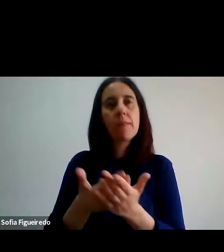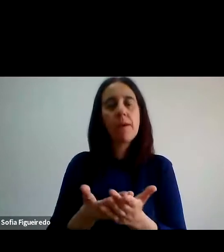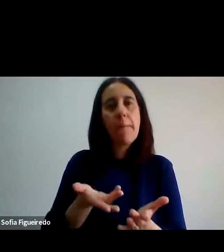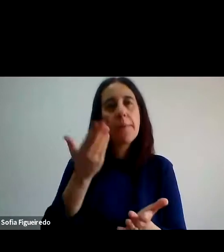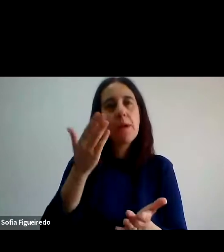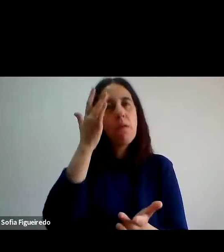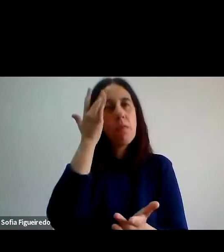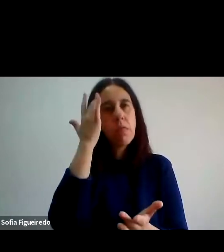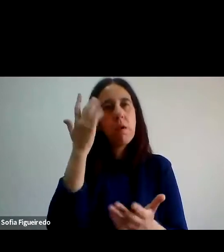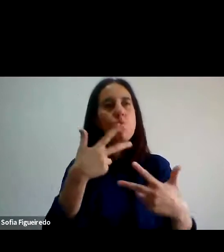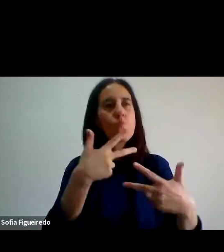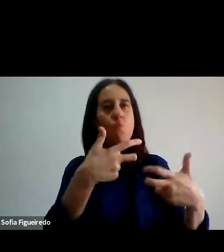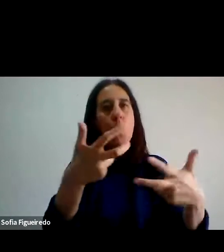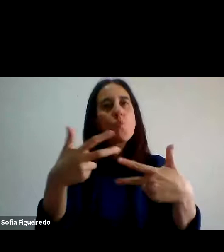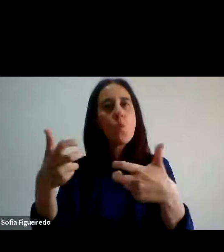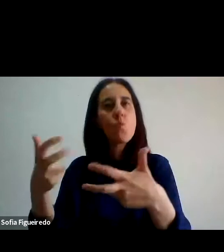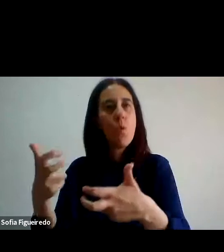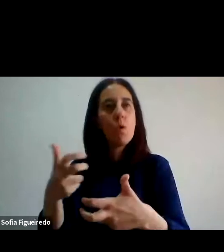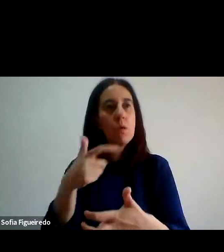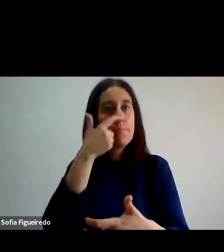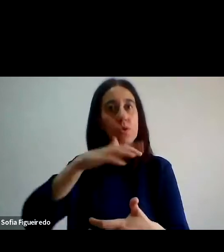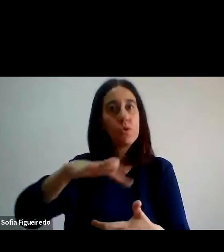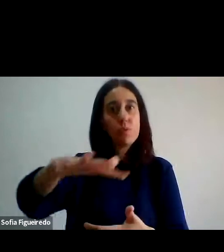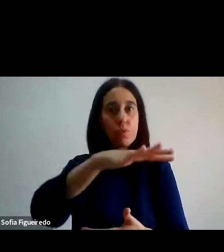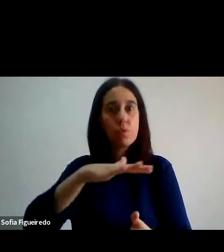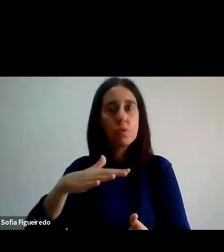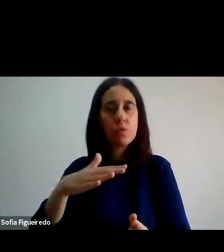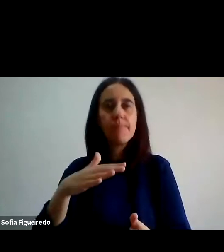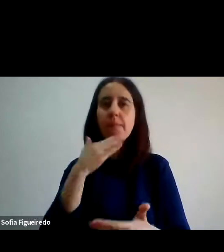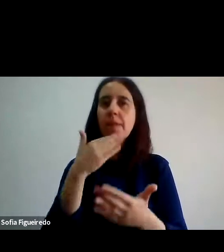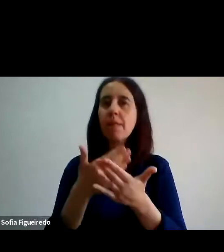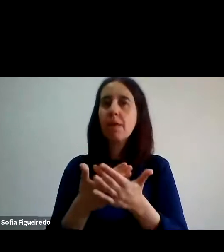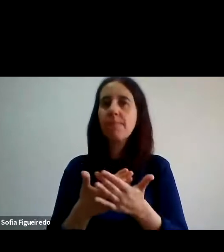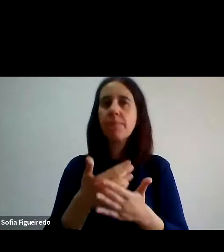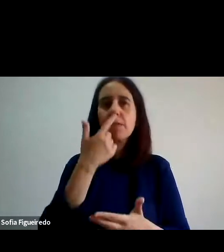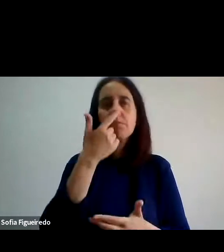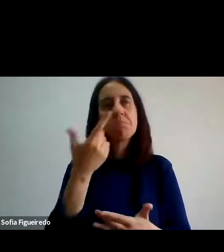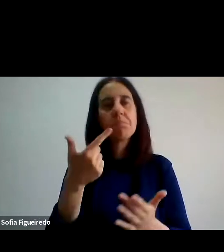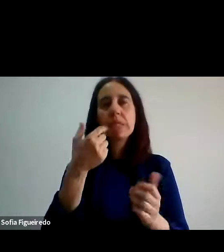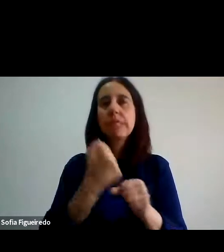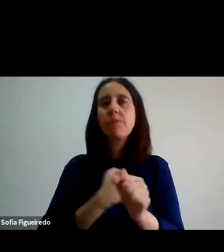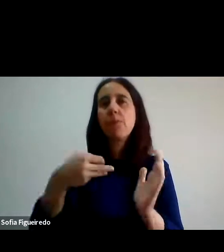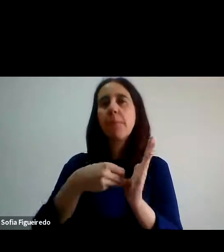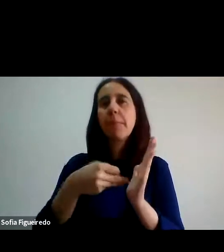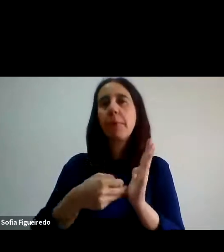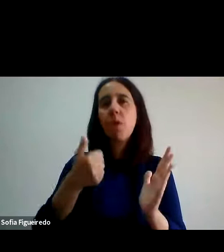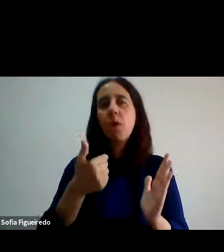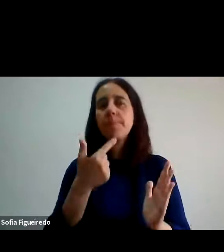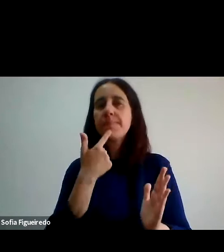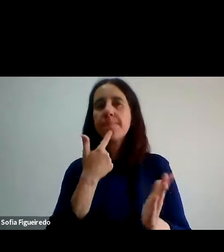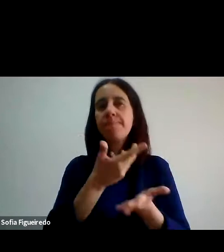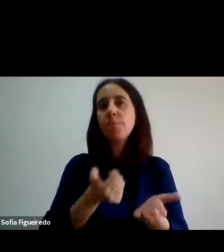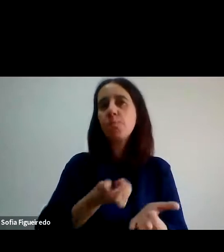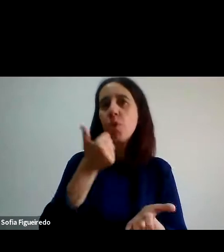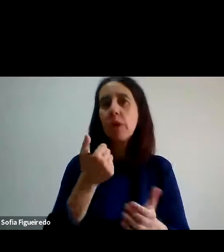de ser perceptível pelas pessoas, para permitirmos que os cidadãos utilizem melhor os serviços, nos compreendam melhor, acreditem